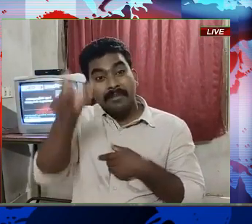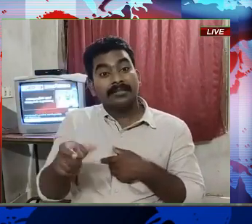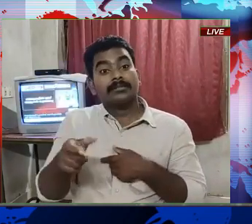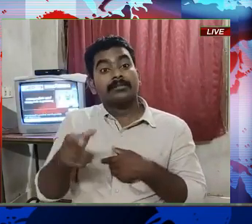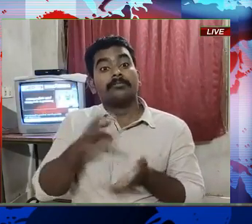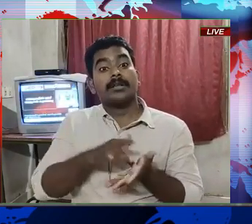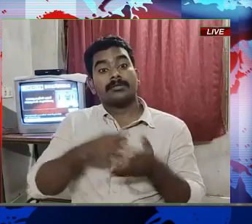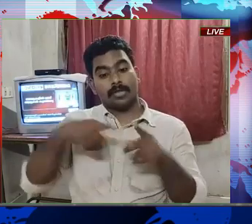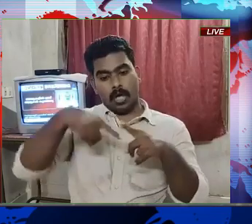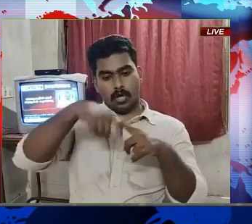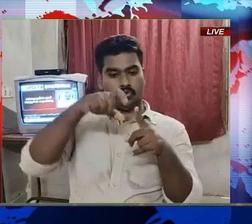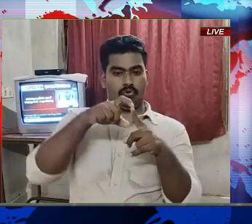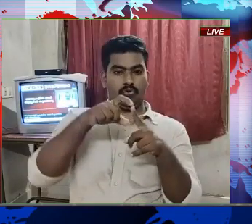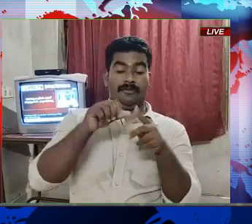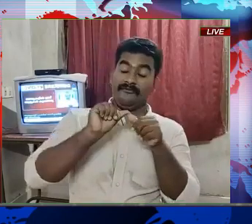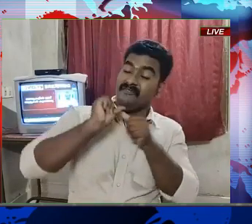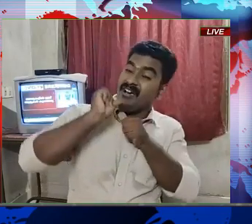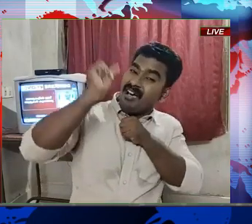വാങ്ങിപ്പോകാനുള്ള സൗകര്യം